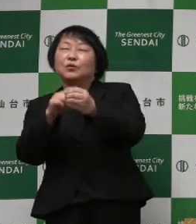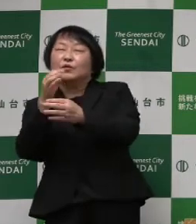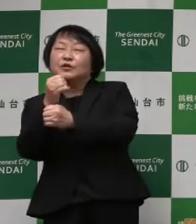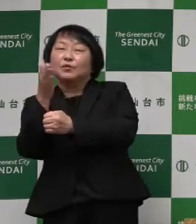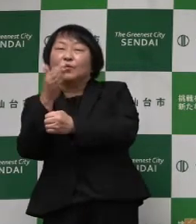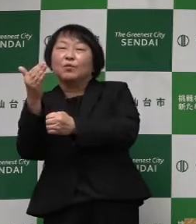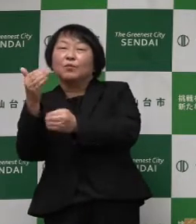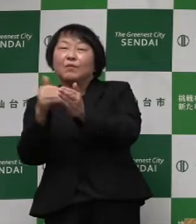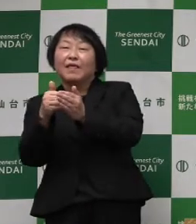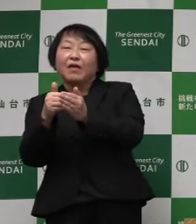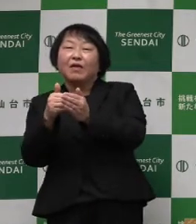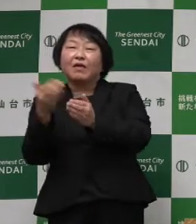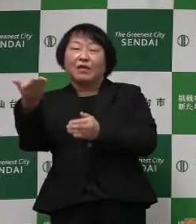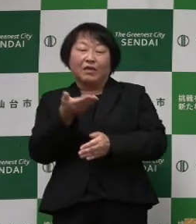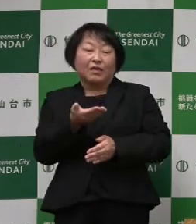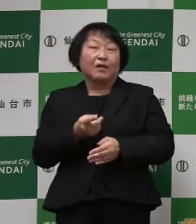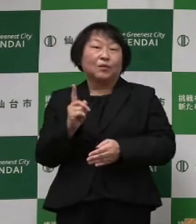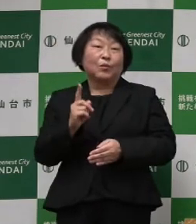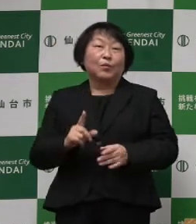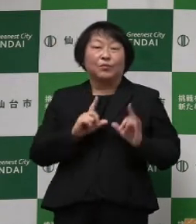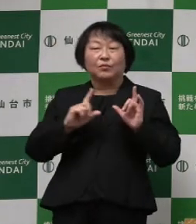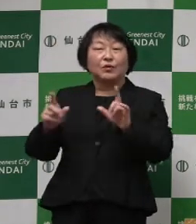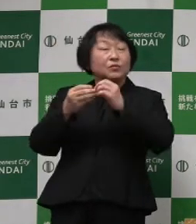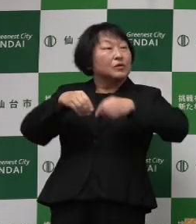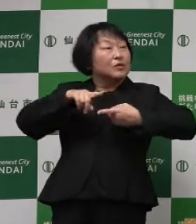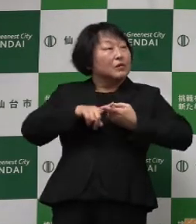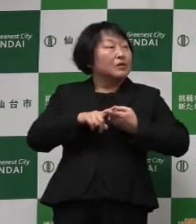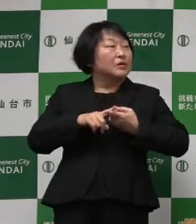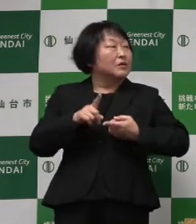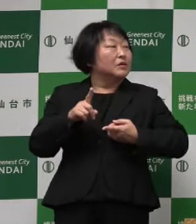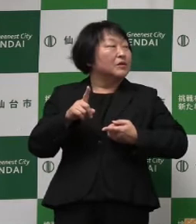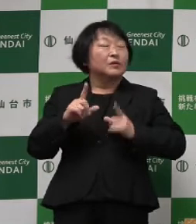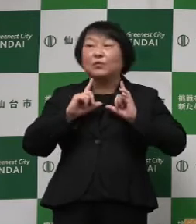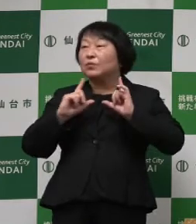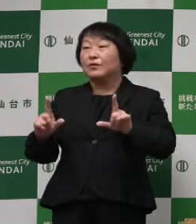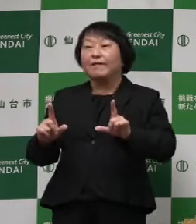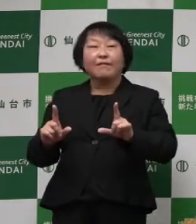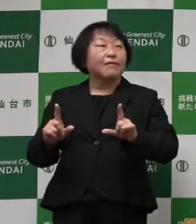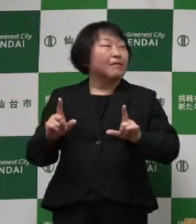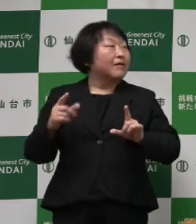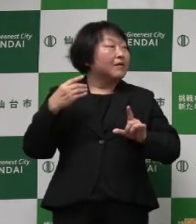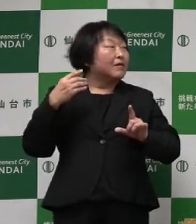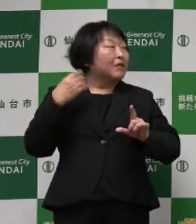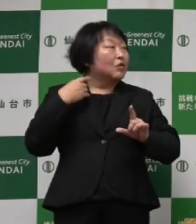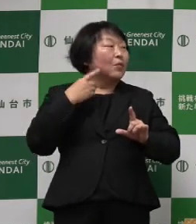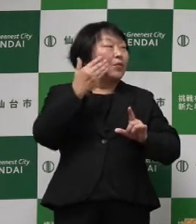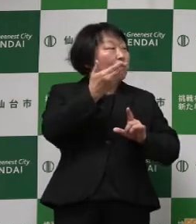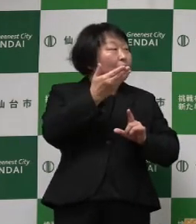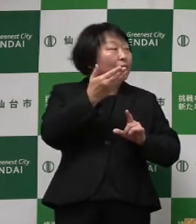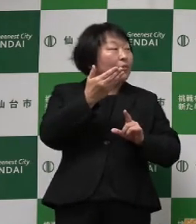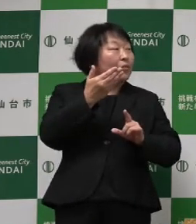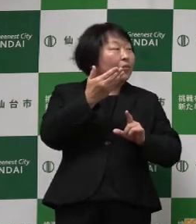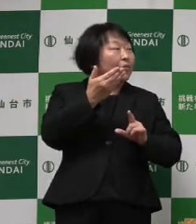頃までに発表っていうのは 具体的に答え、 私まだ担当課長